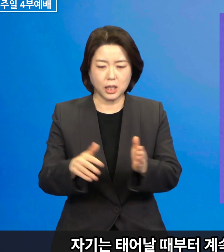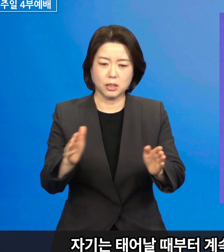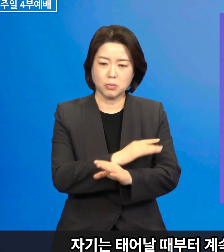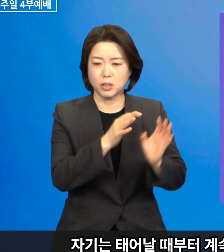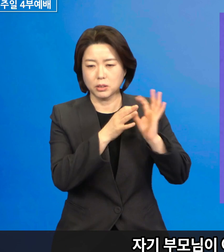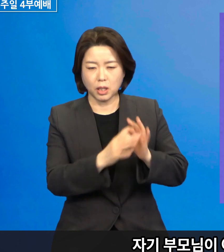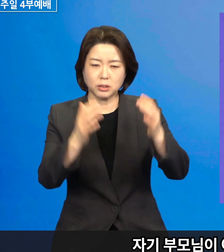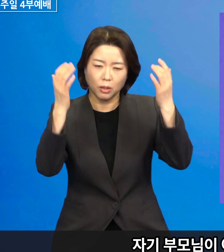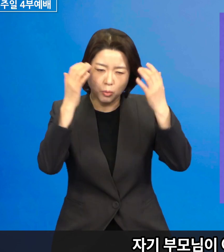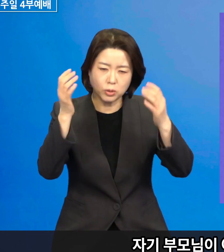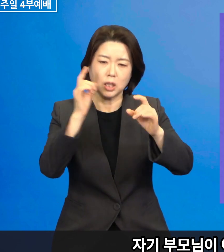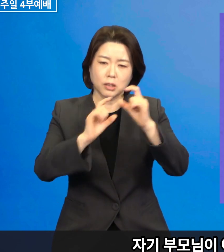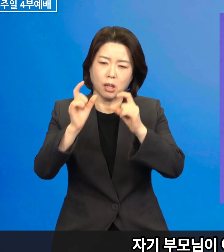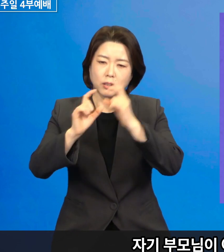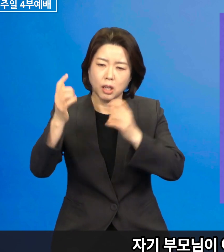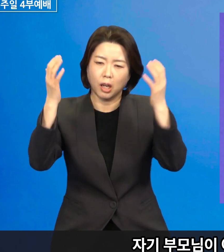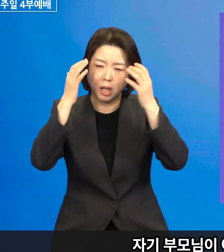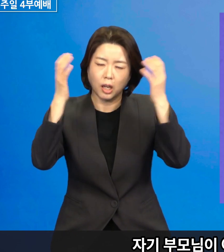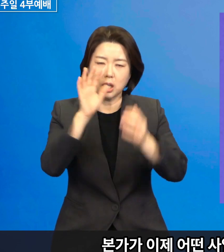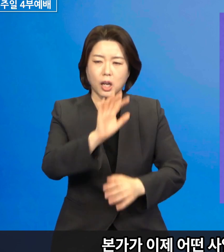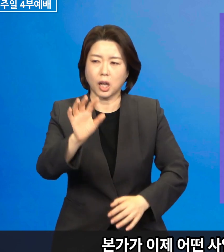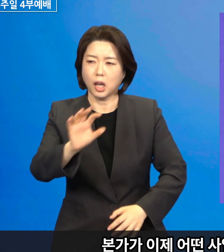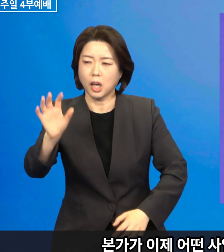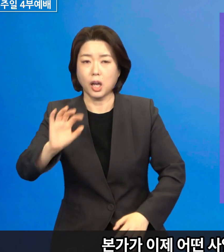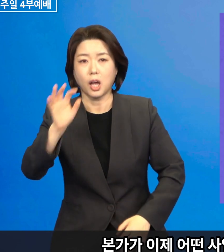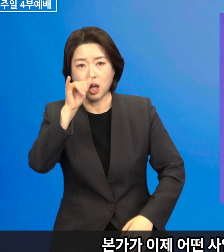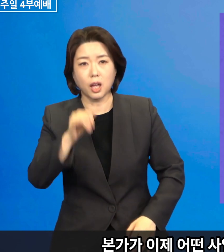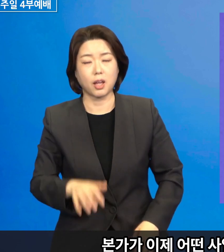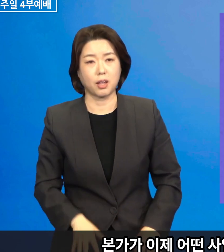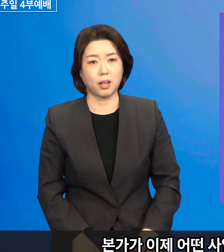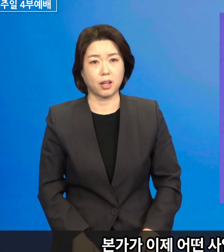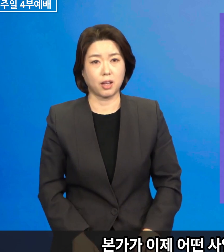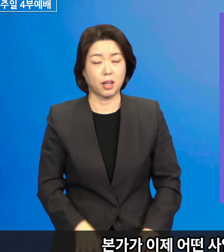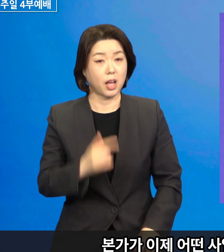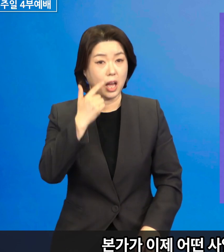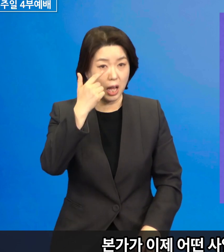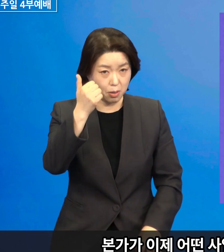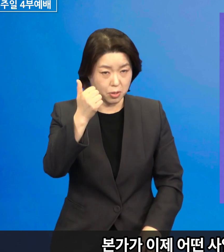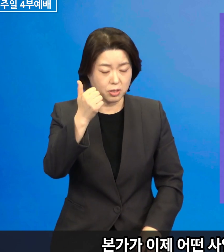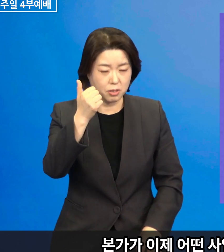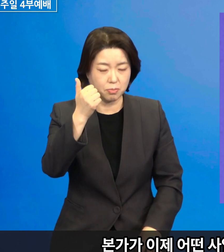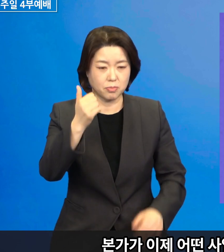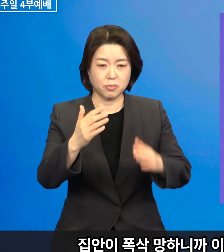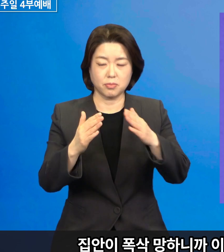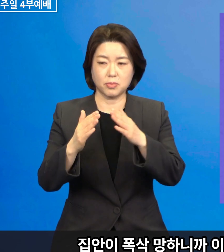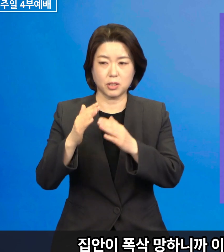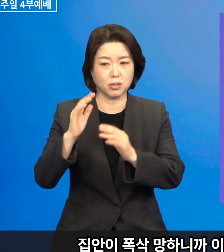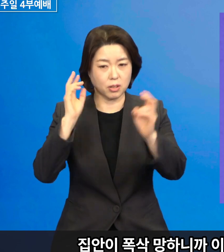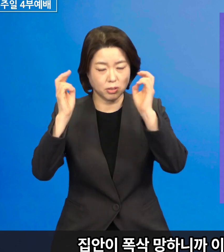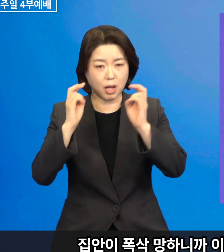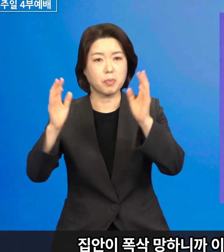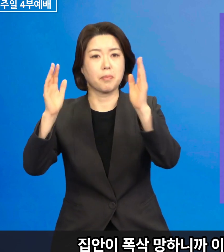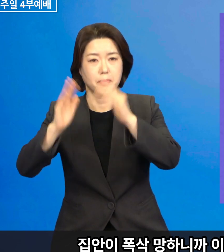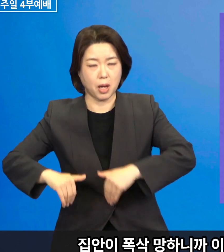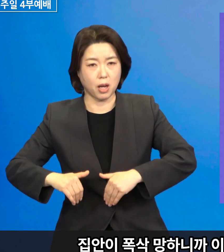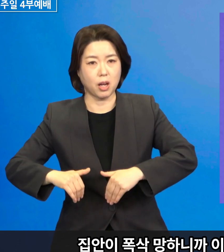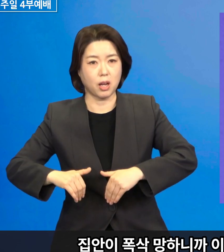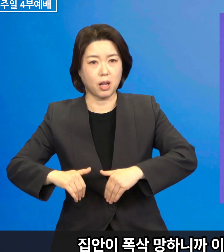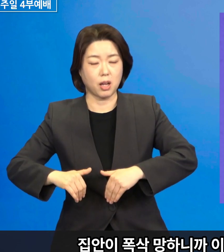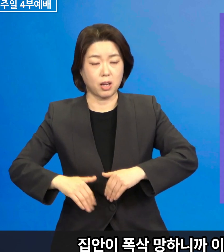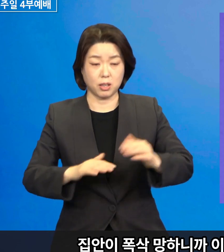연속이었대요. 자기 부모님, 아마 아버지였겠죠. 본가가 이제 어떤 사업의 실패로 무너졌어요. 집에 폭삭